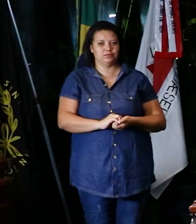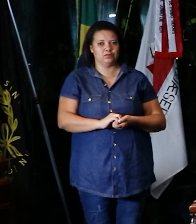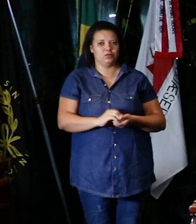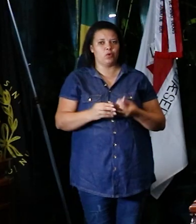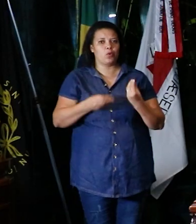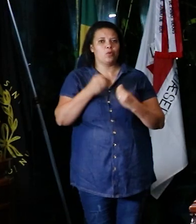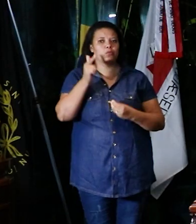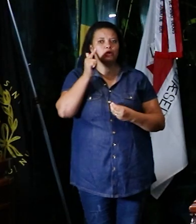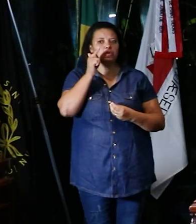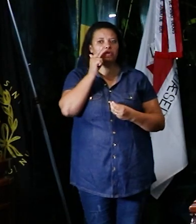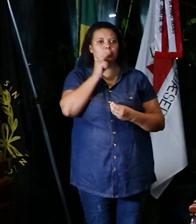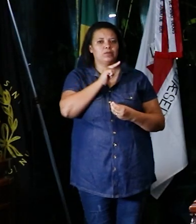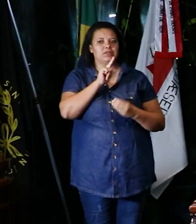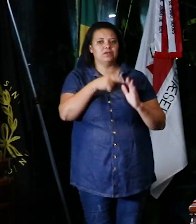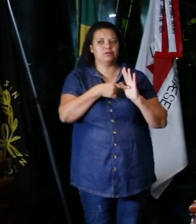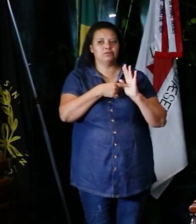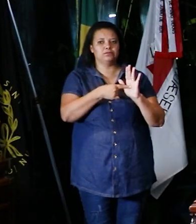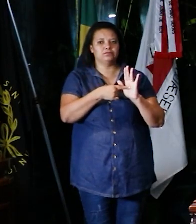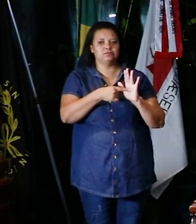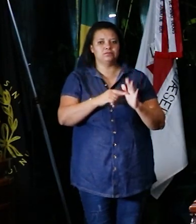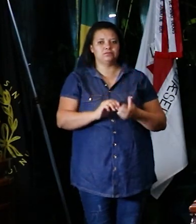conseguiu...